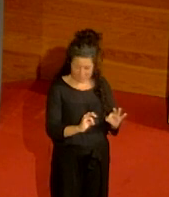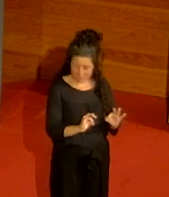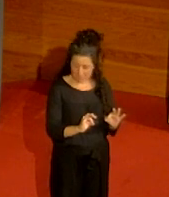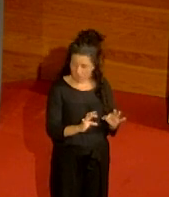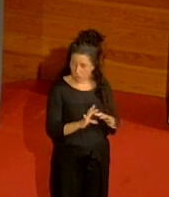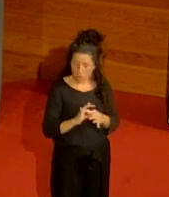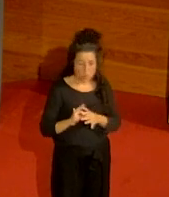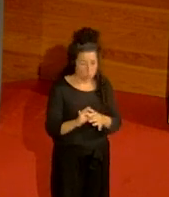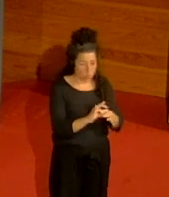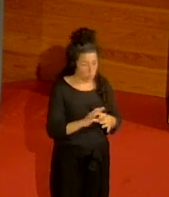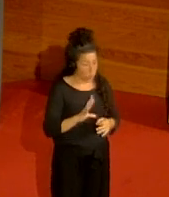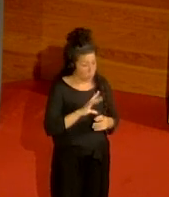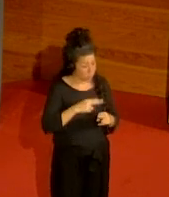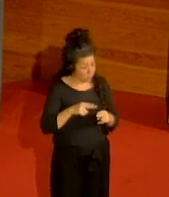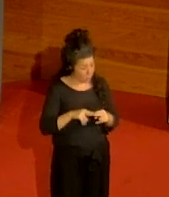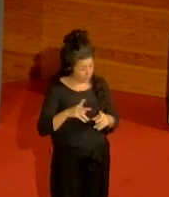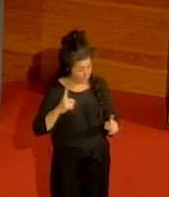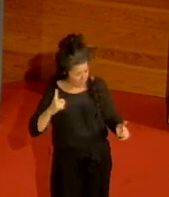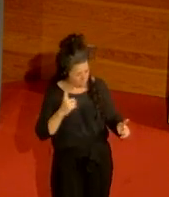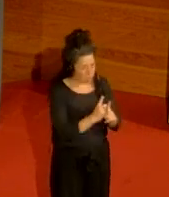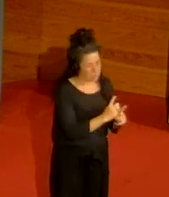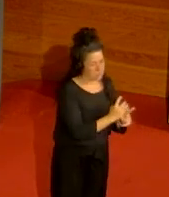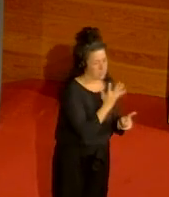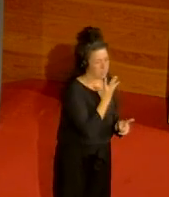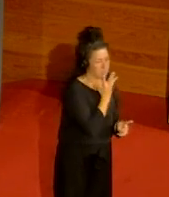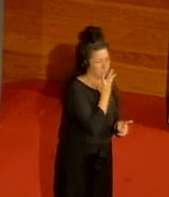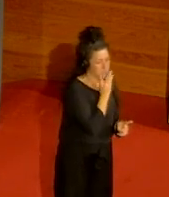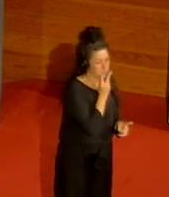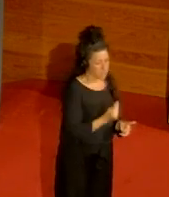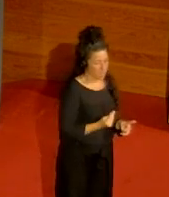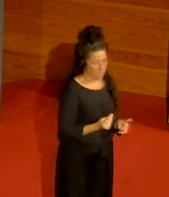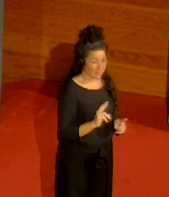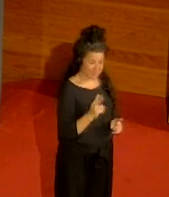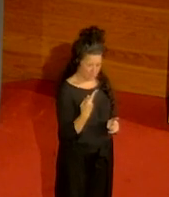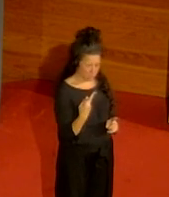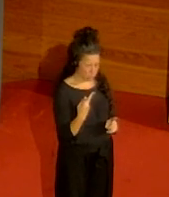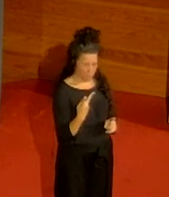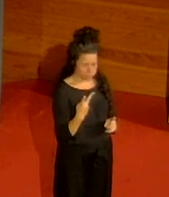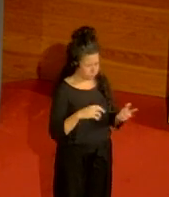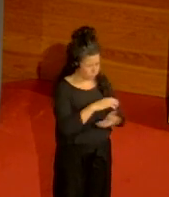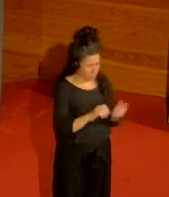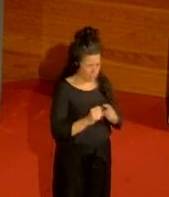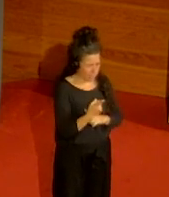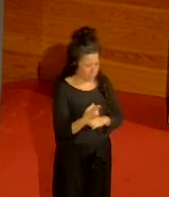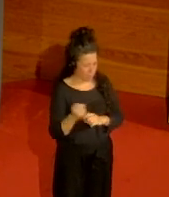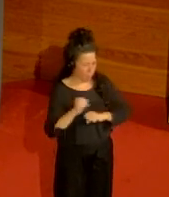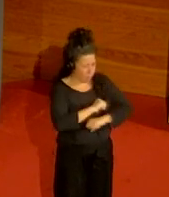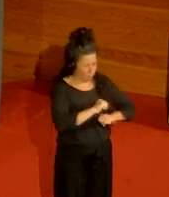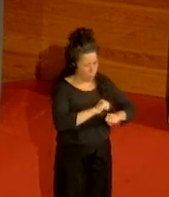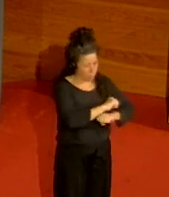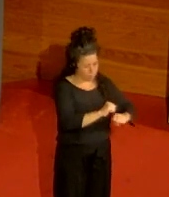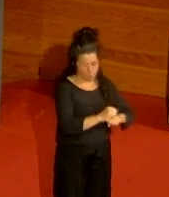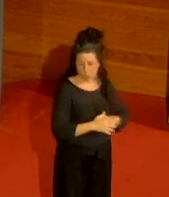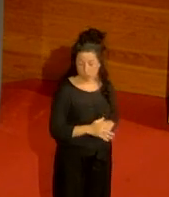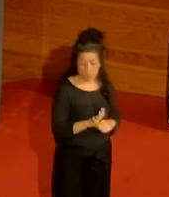Unión política de enfrentarse a Israel las fue mucho más violenta con atentados Pero había una